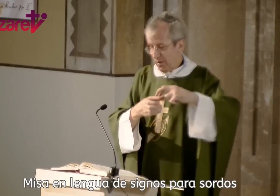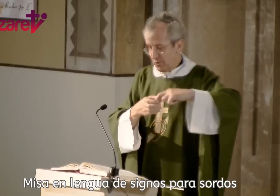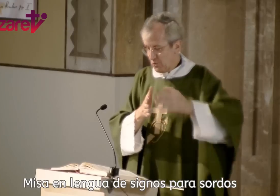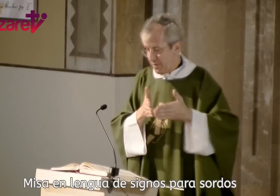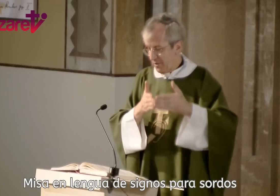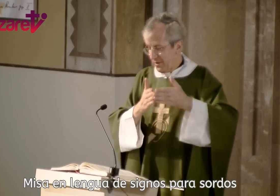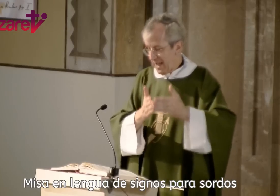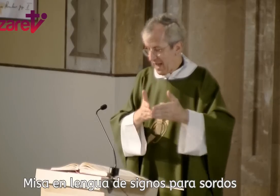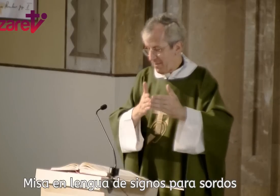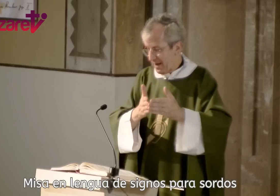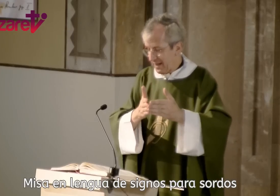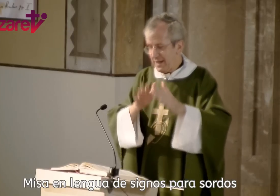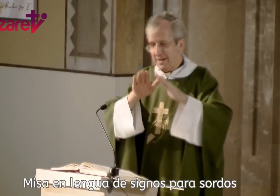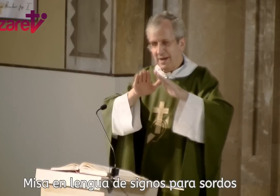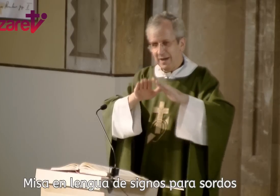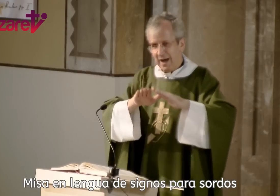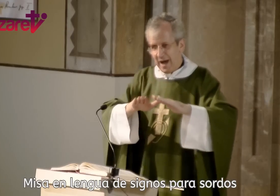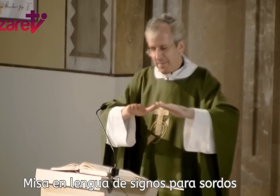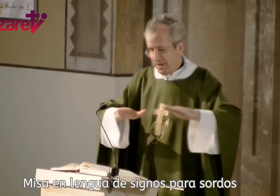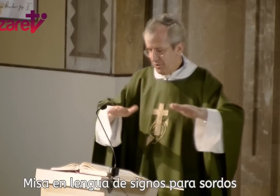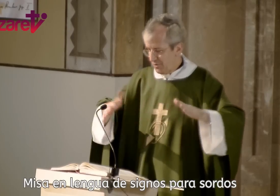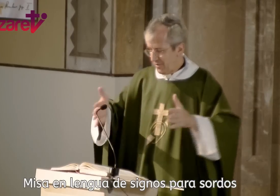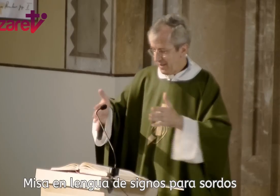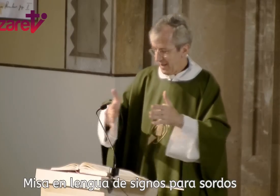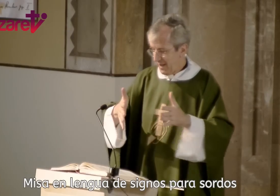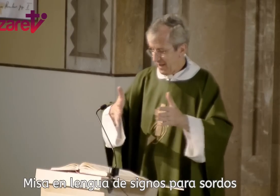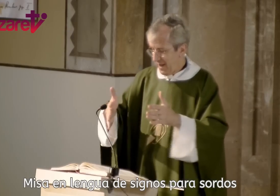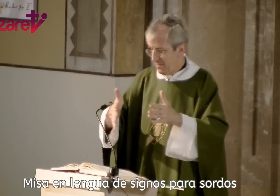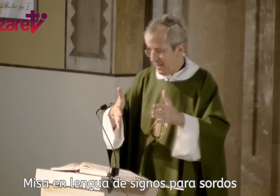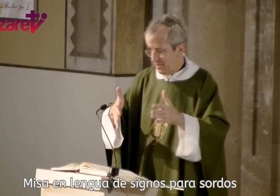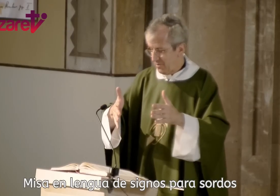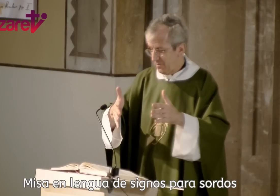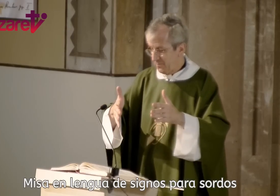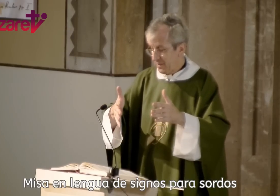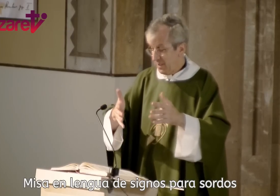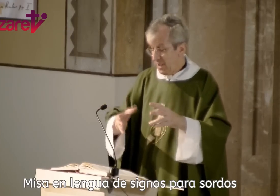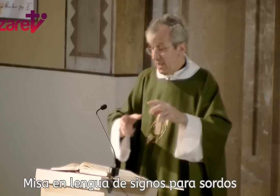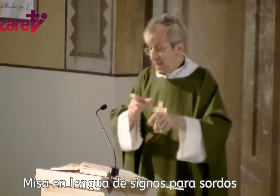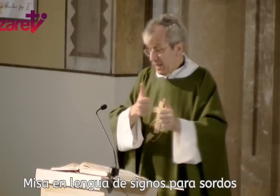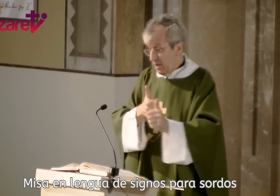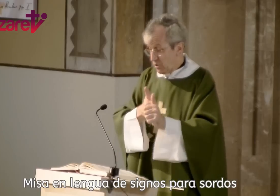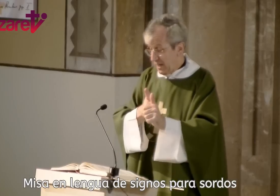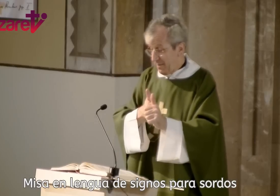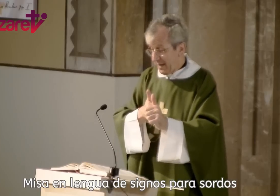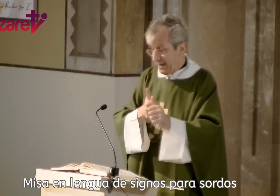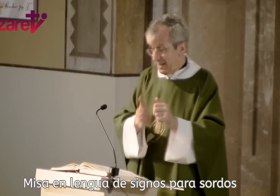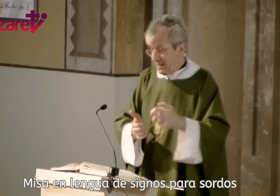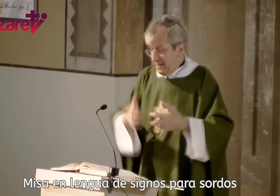cuanto subieron a la barca, amainó el viento. Y los de la barca